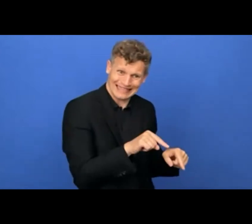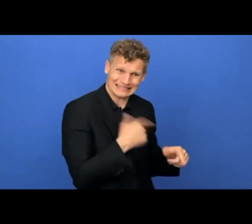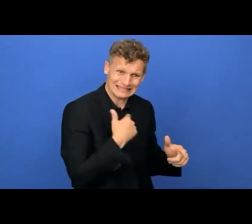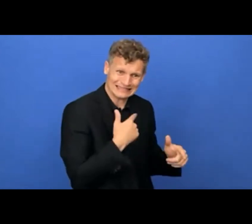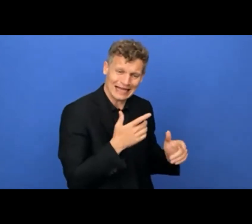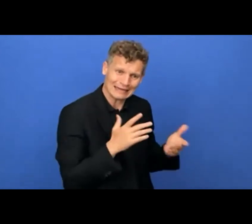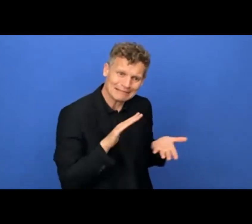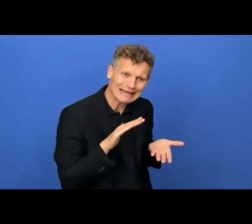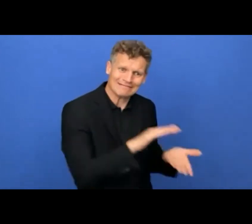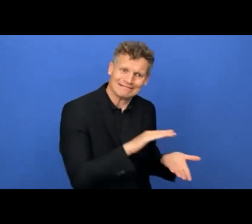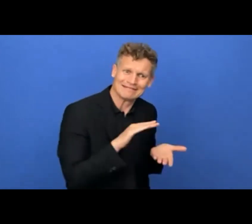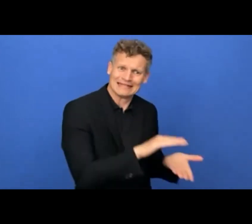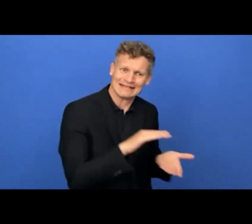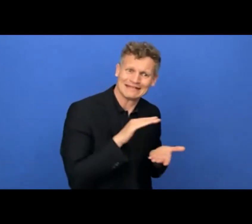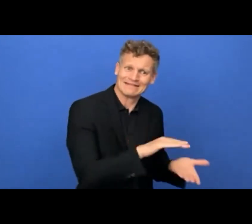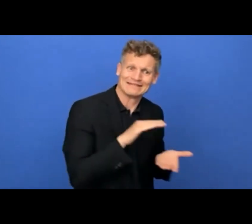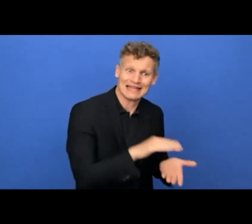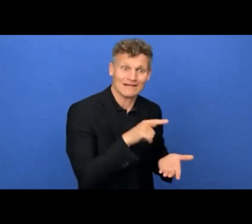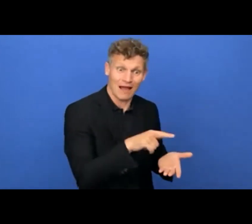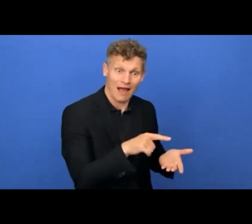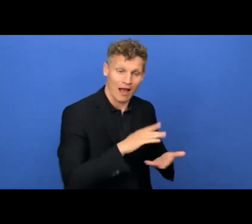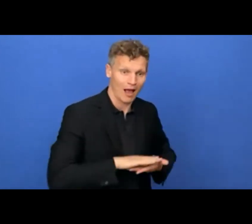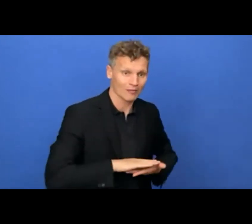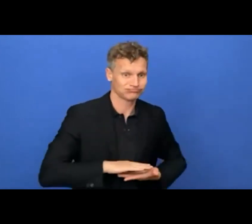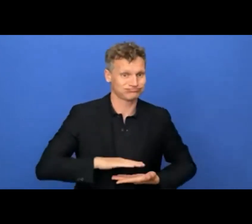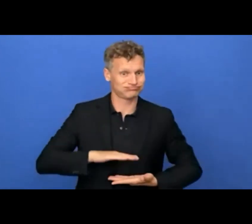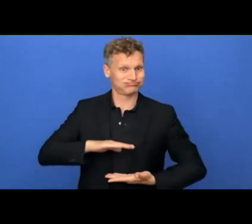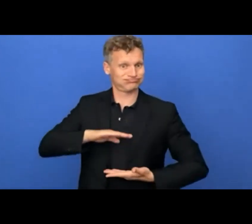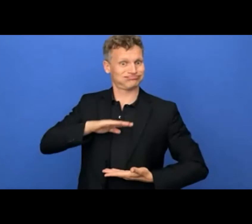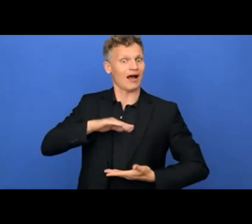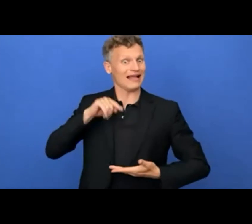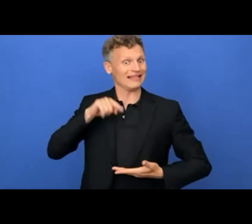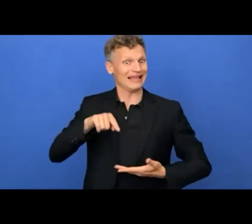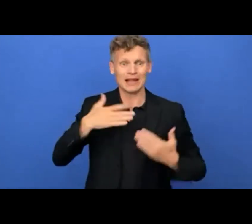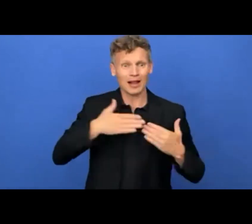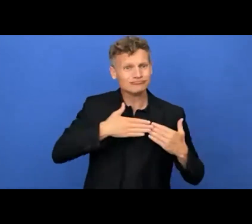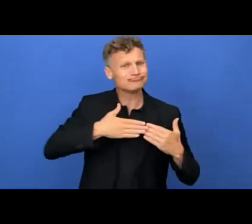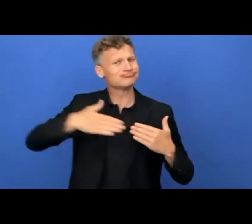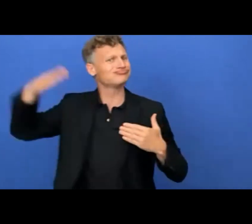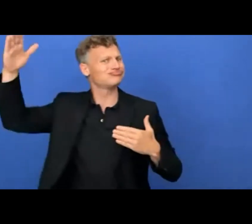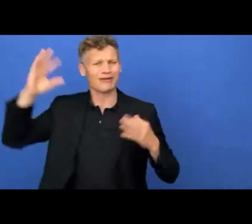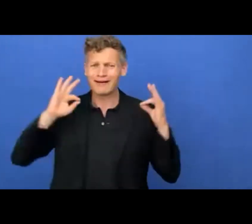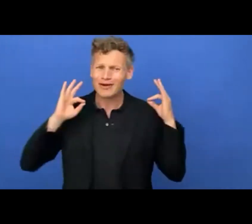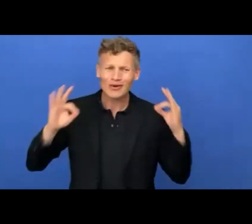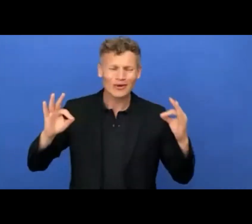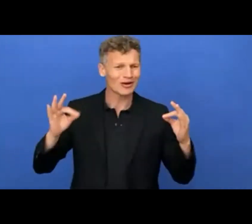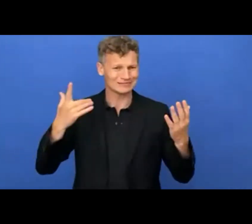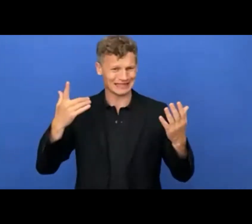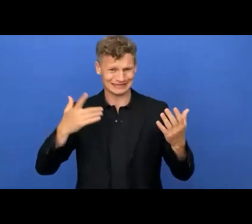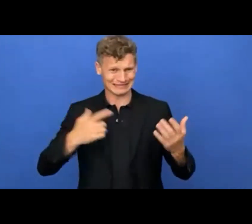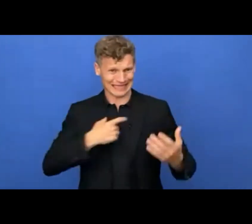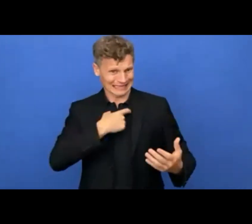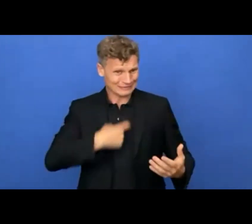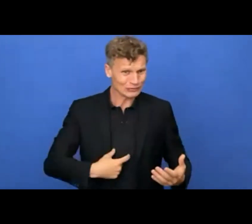vie. Et malheureusement, on n'investit encore pas suffisamment dans la petite enfance au niveau des régions, des